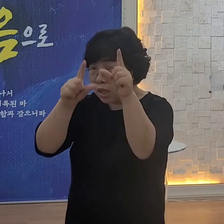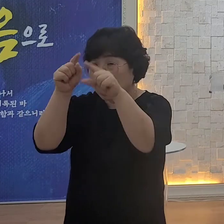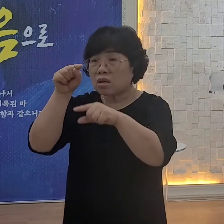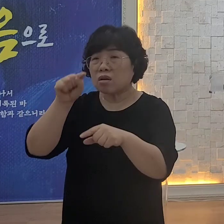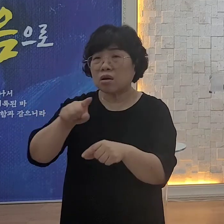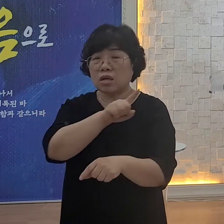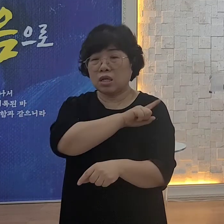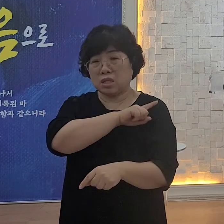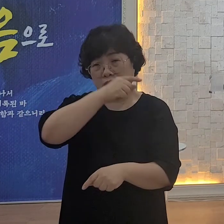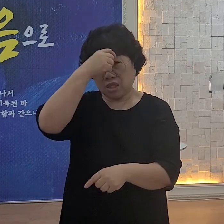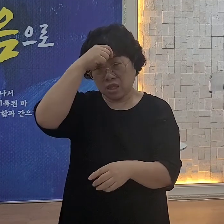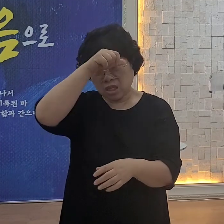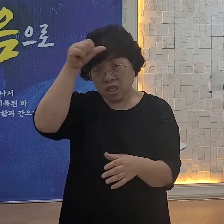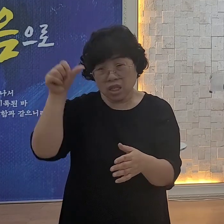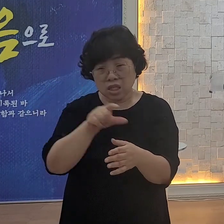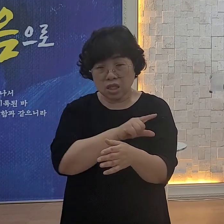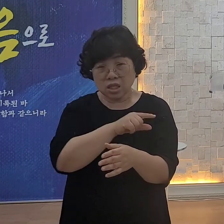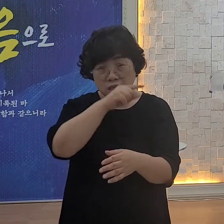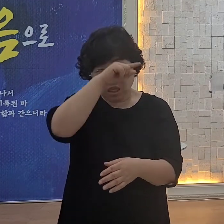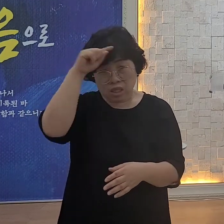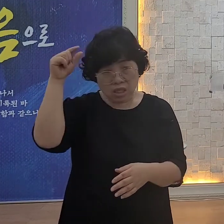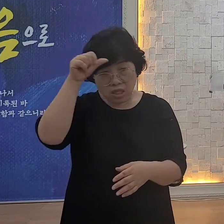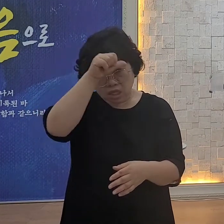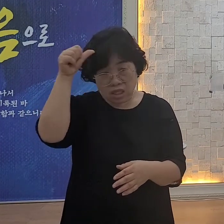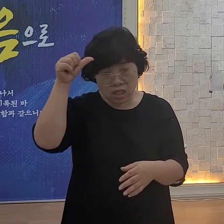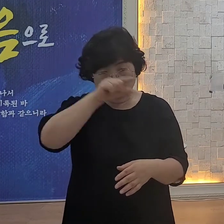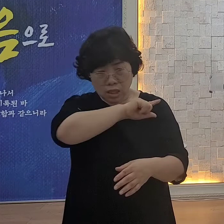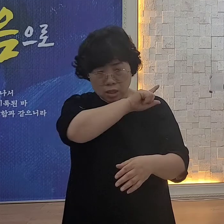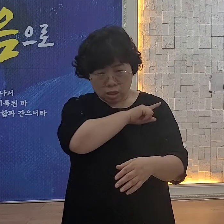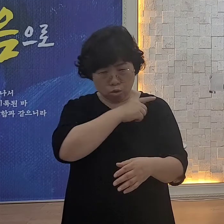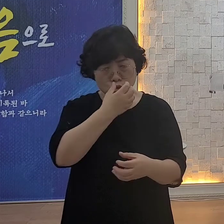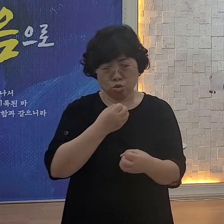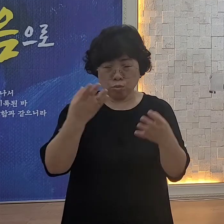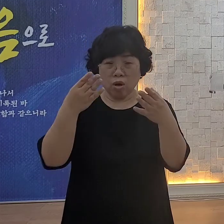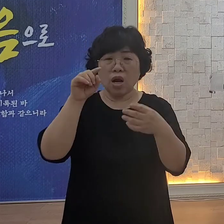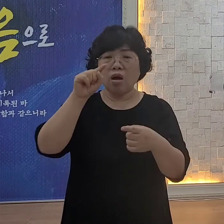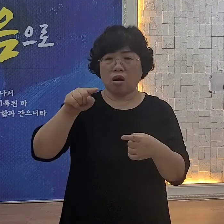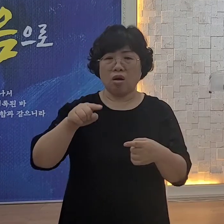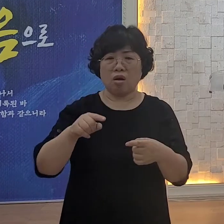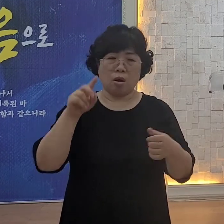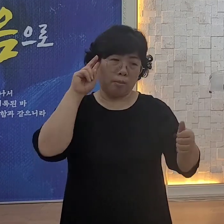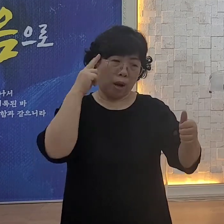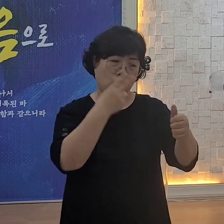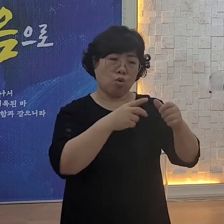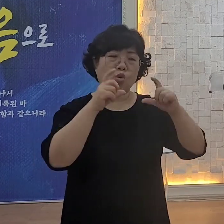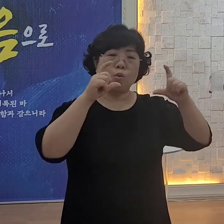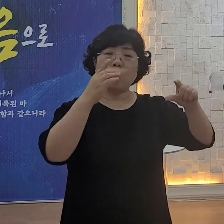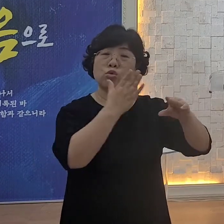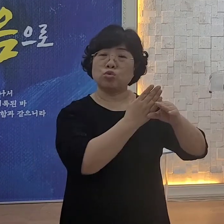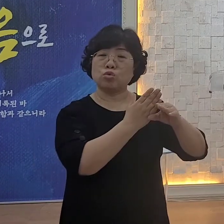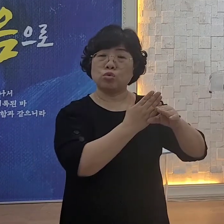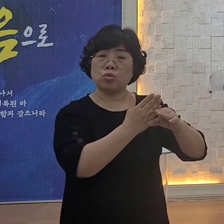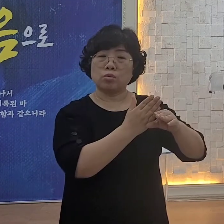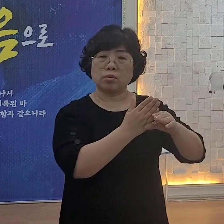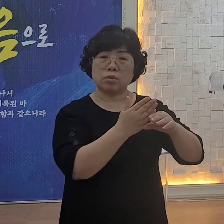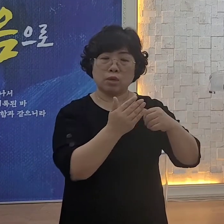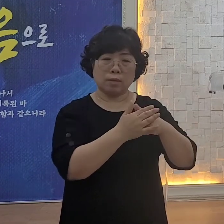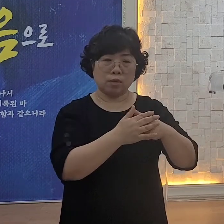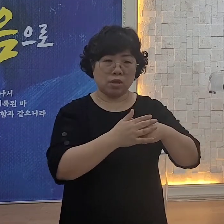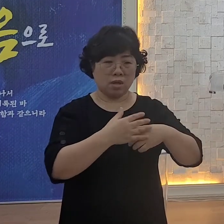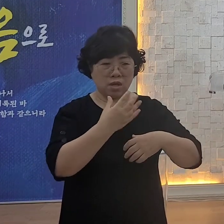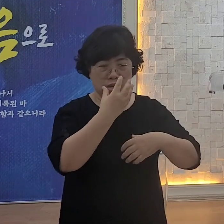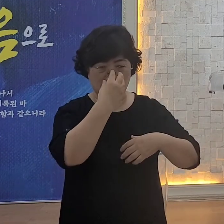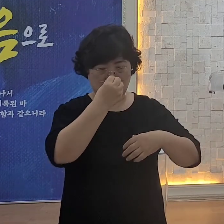인생의 최고의 축복이다라는 것을 아셨기 때문에 사도 바울이 자만해서 마음대로 사는 것이 아니라 오직